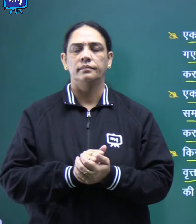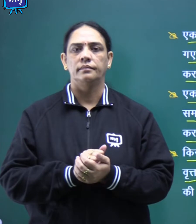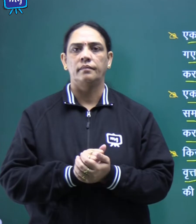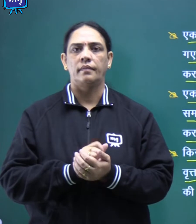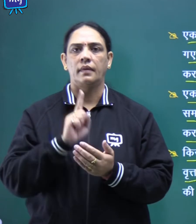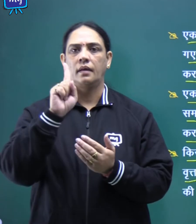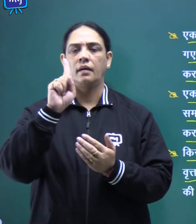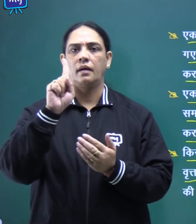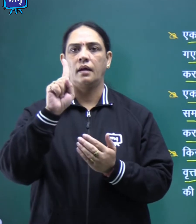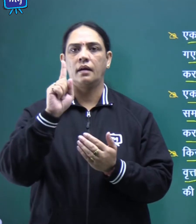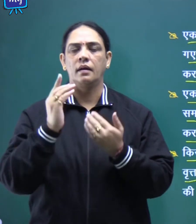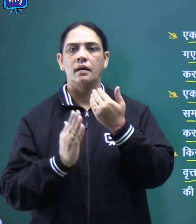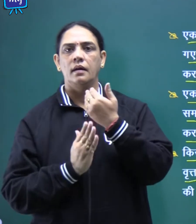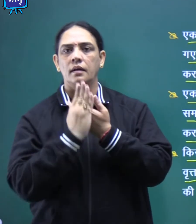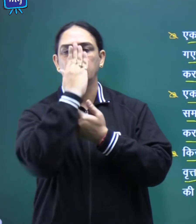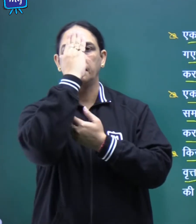एक स्पर्श रेखा युग्म